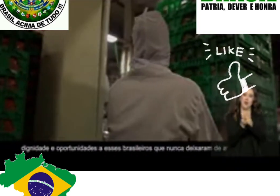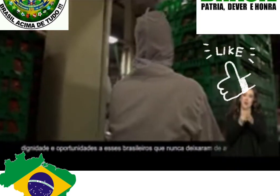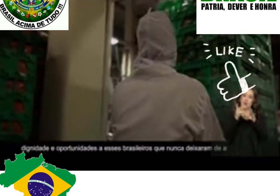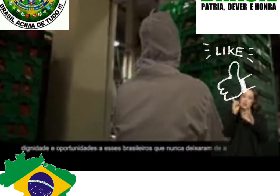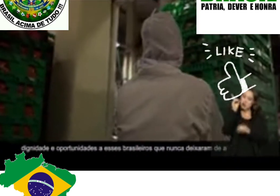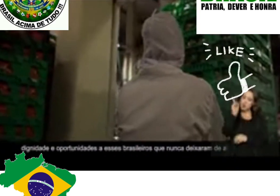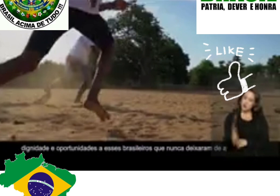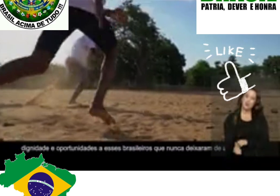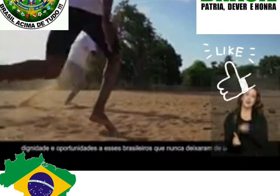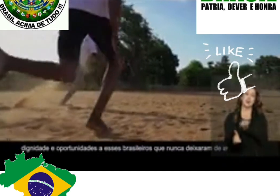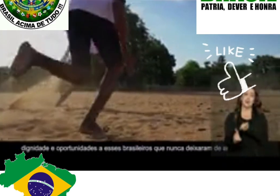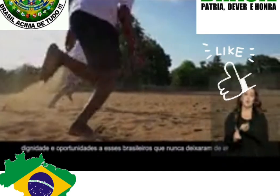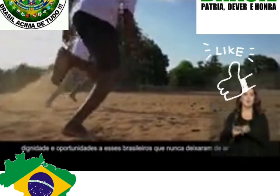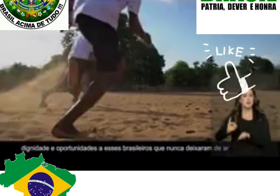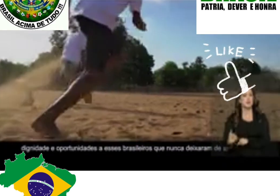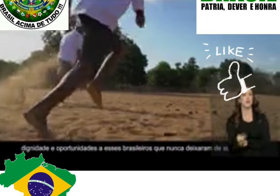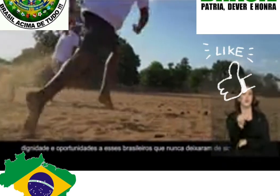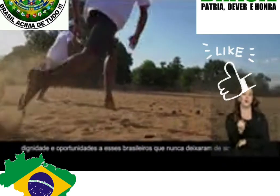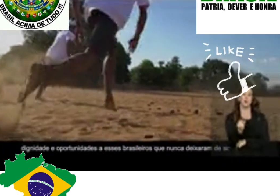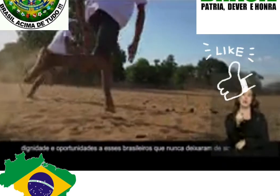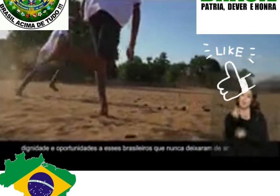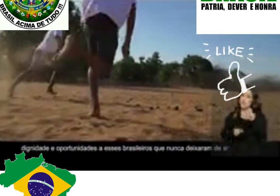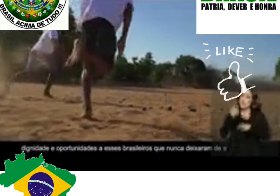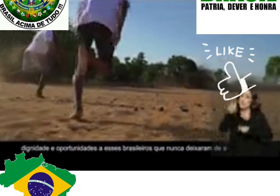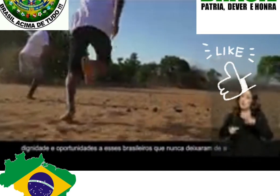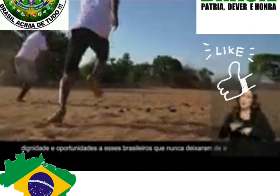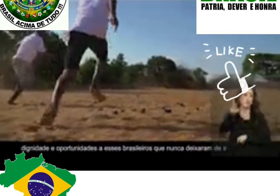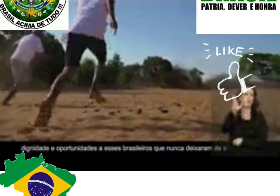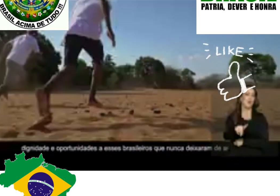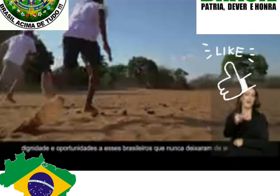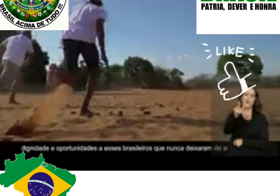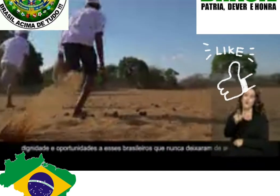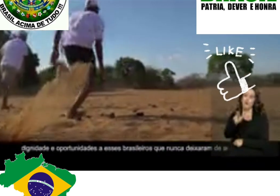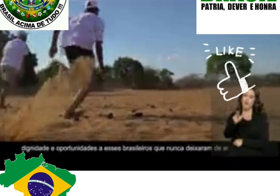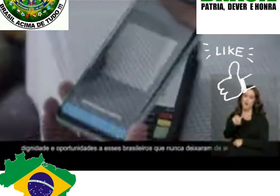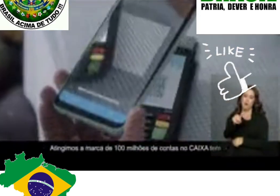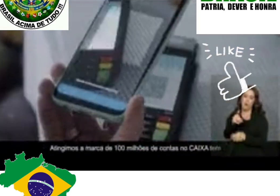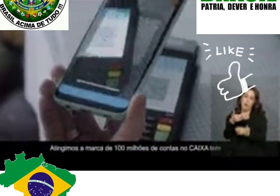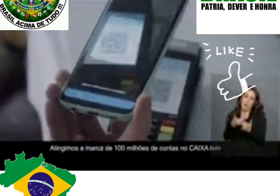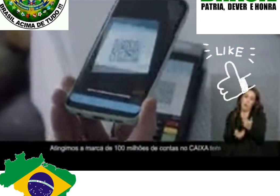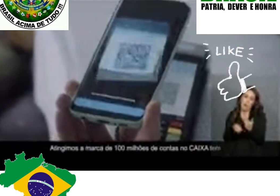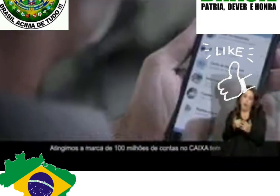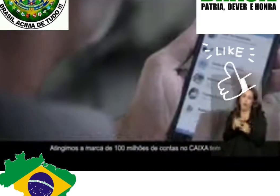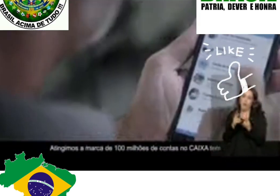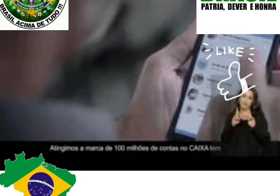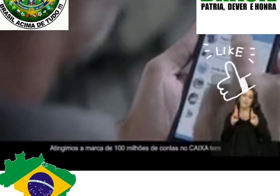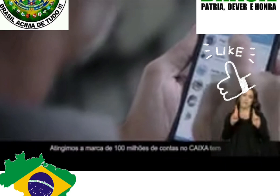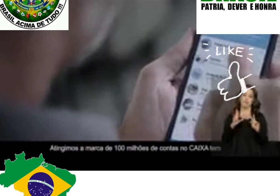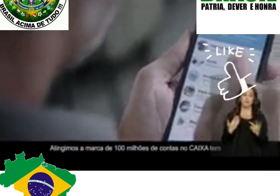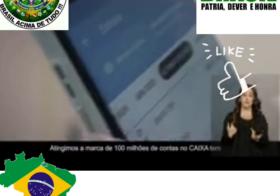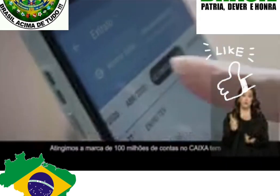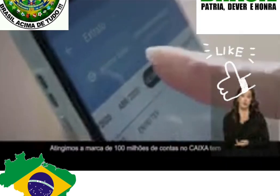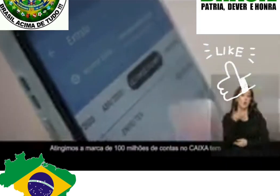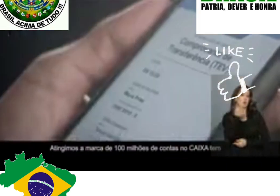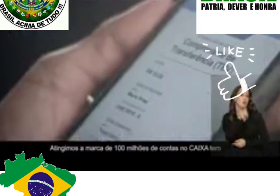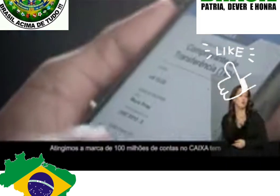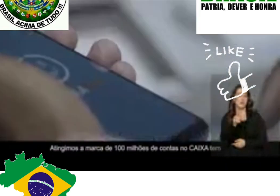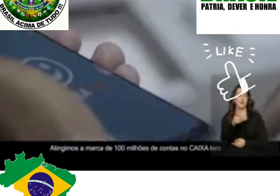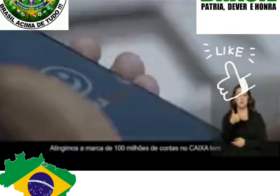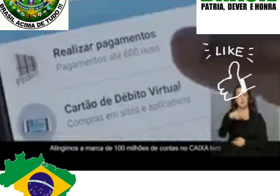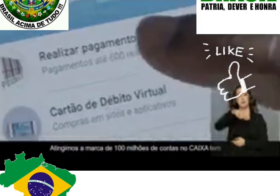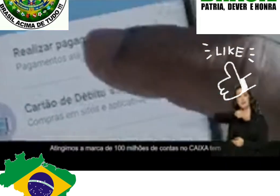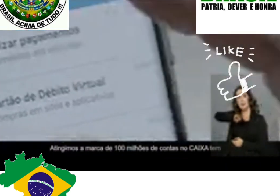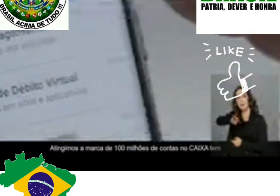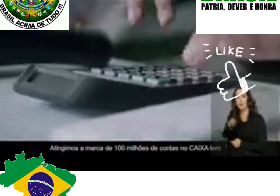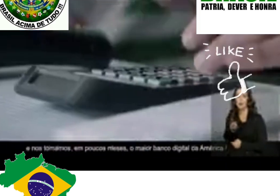e oportunidades a esses brasileiros que nunca deixaram de acreditar. Atingimos a marca de 100 milhões de